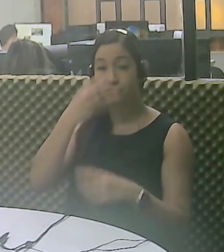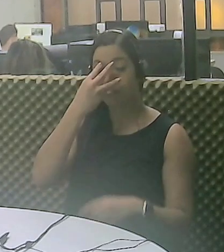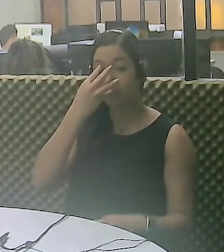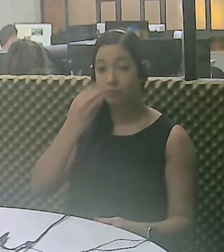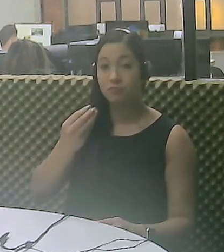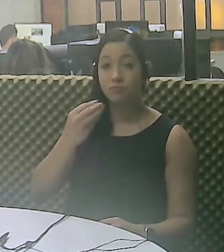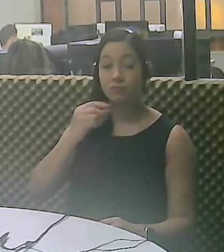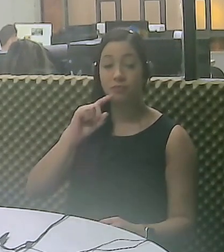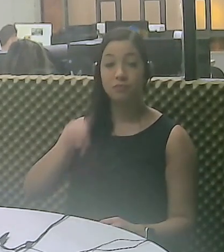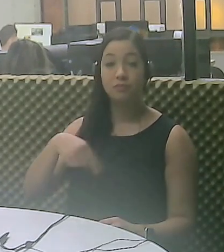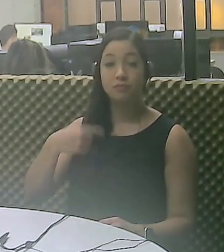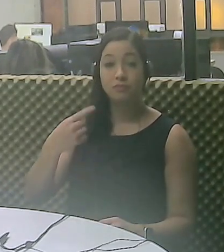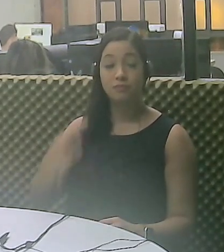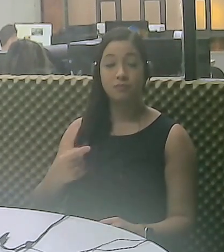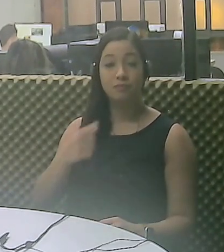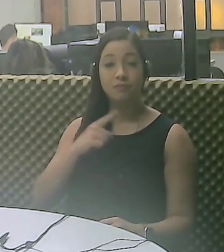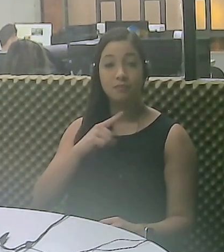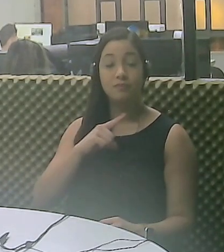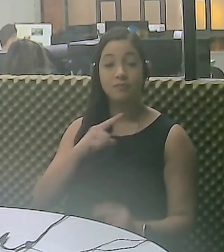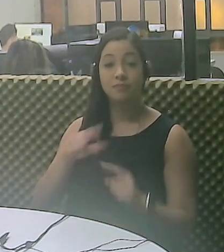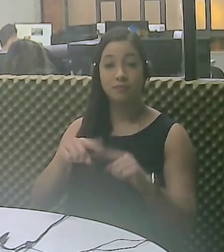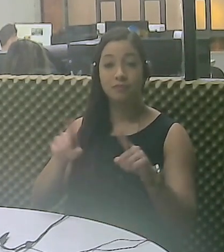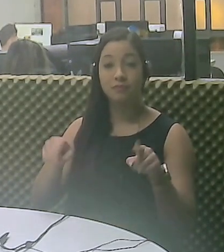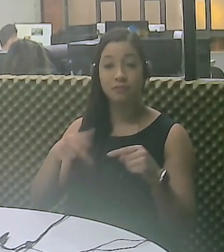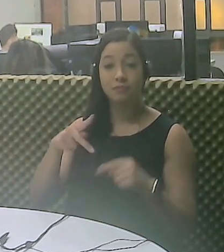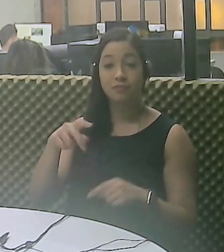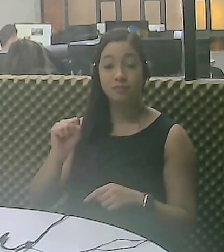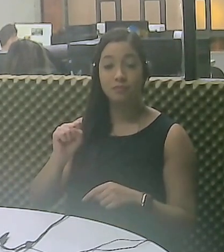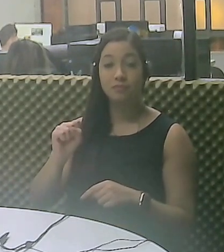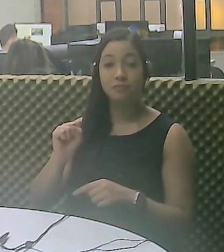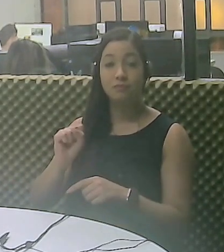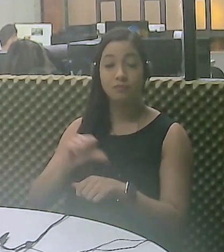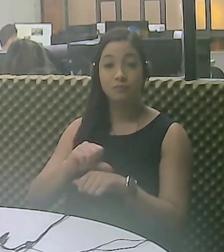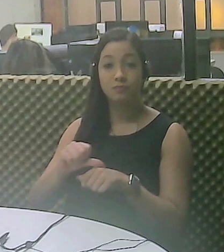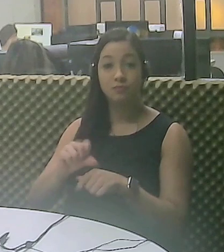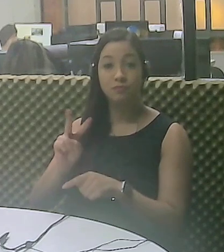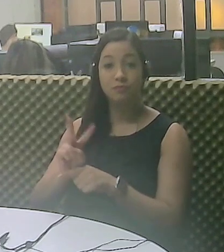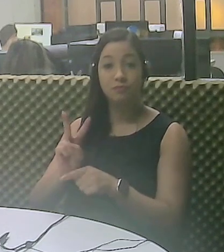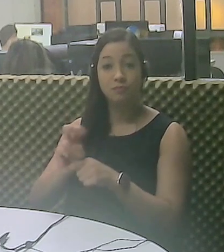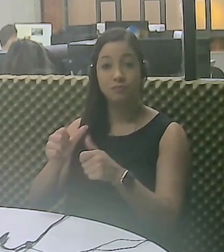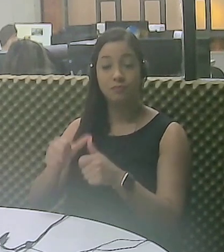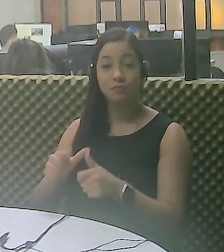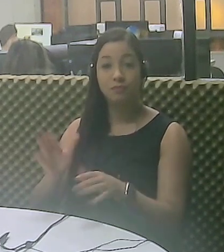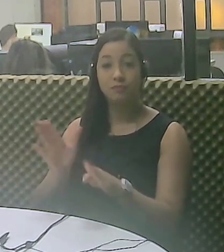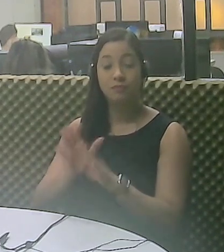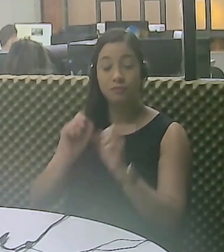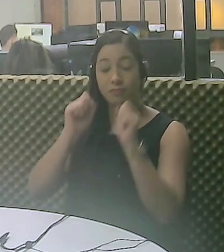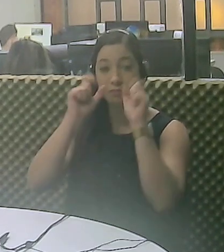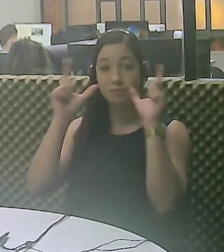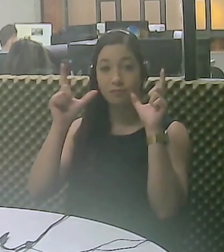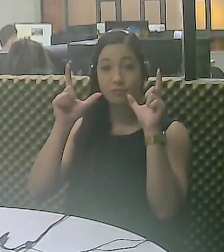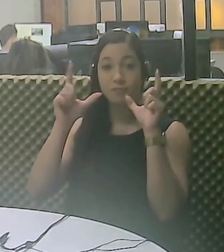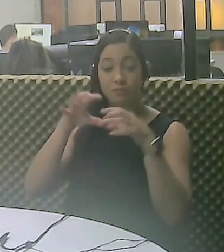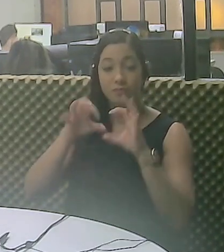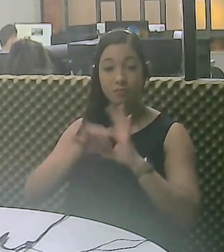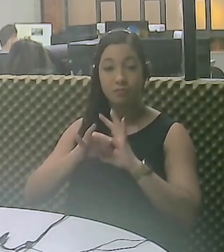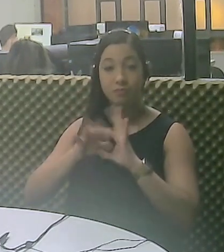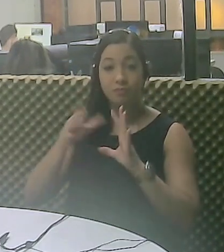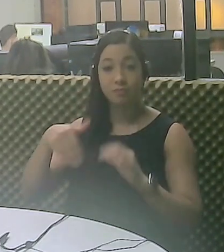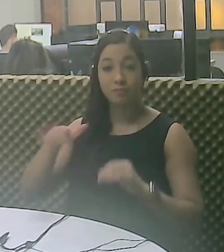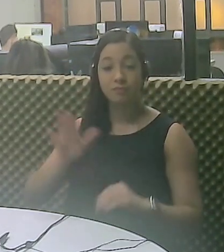Móvel. Na sequência, são encaminhados para a sala de pós-operatório, onde permanecem até despertarem e serem